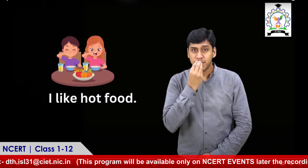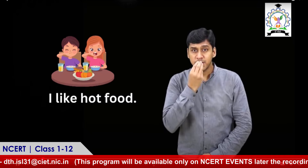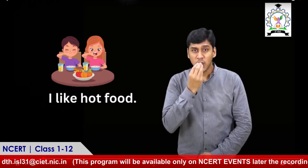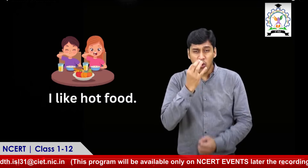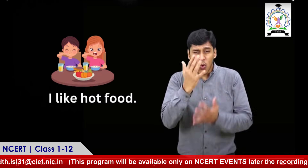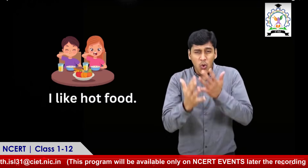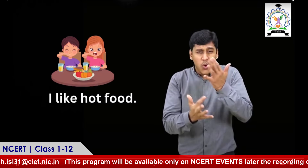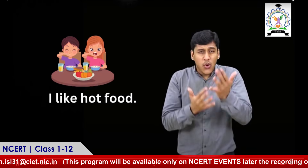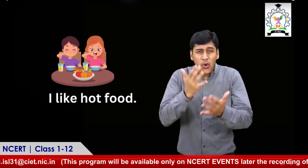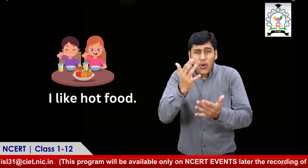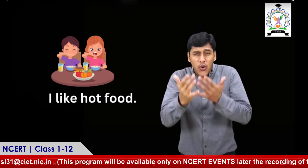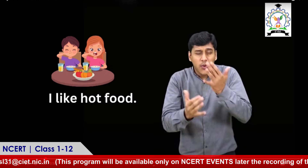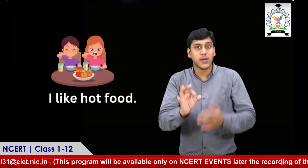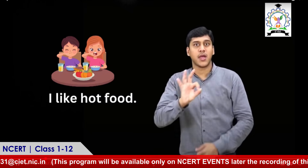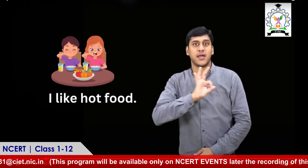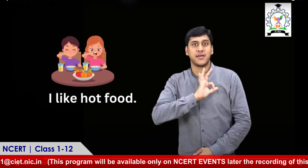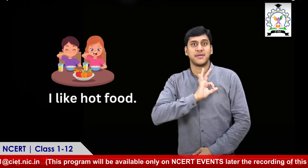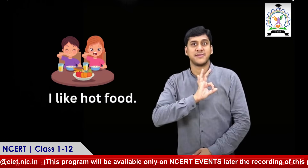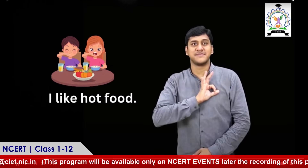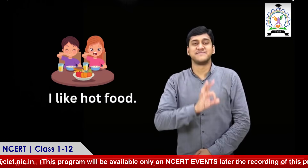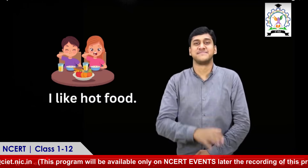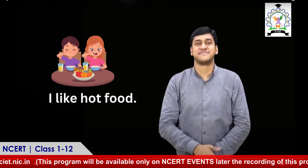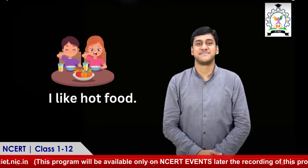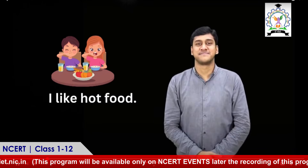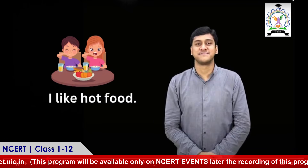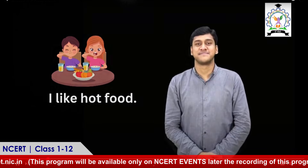मुझे गरम खाना पसंद है।